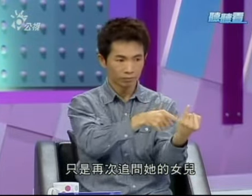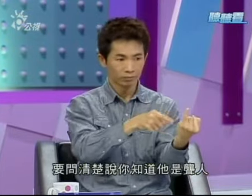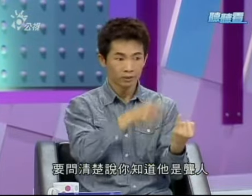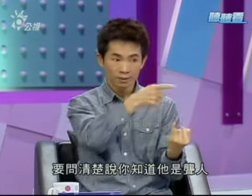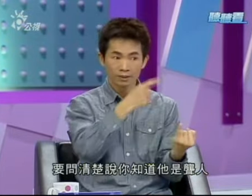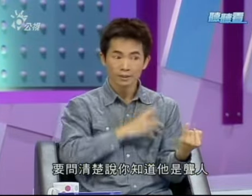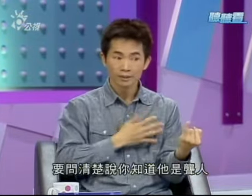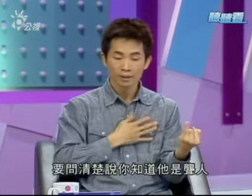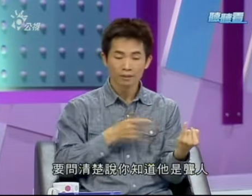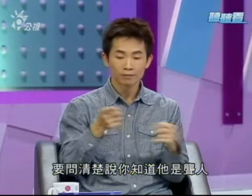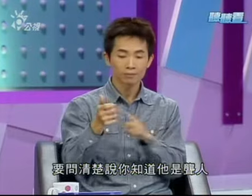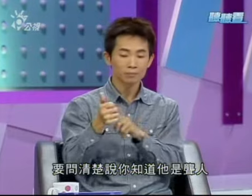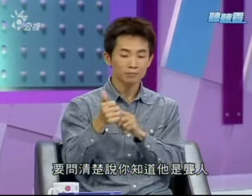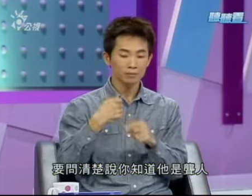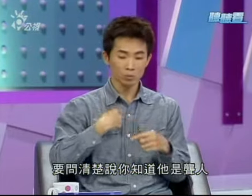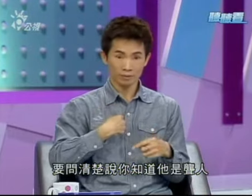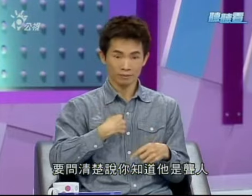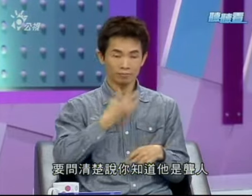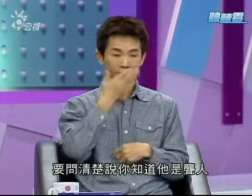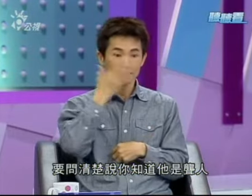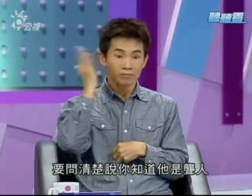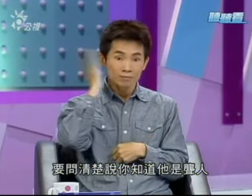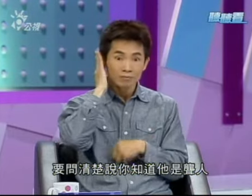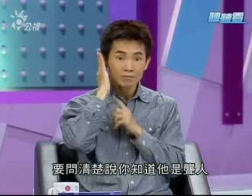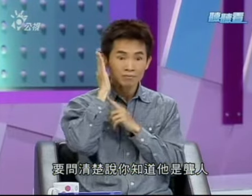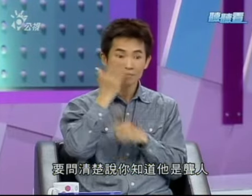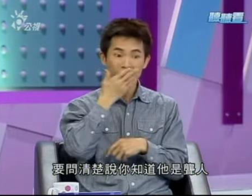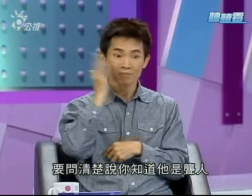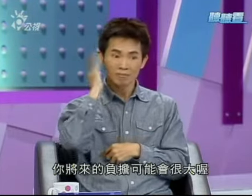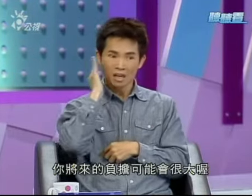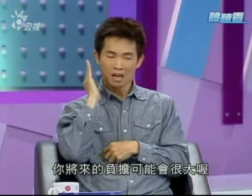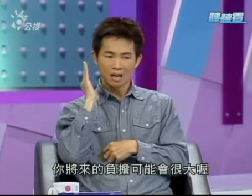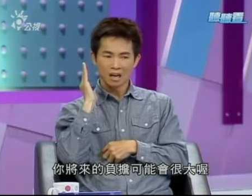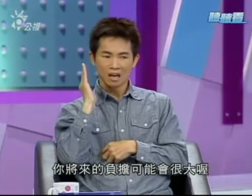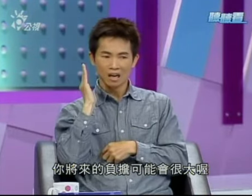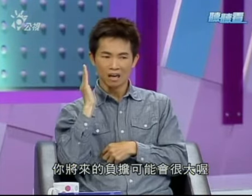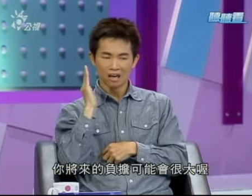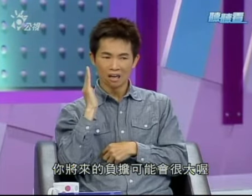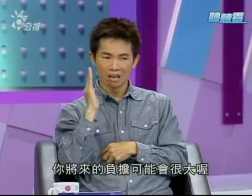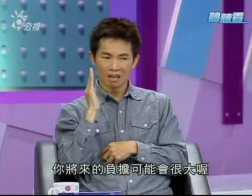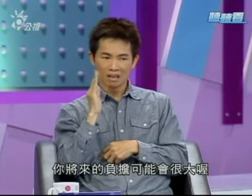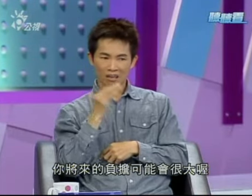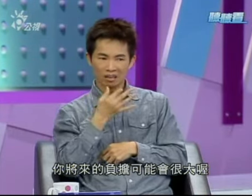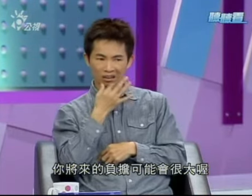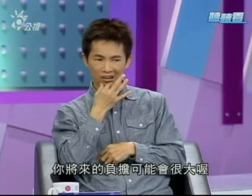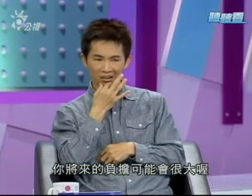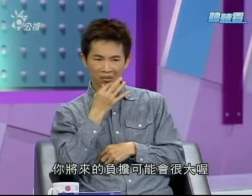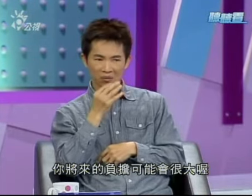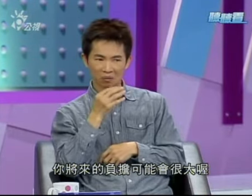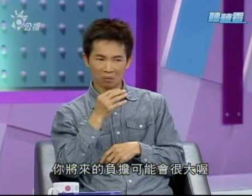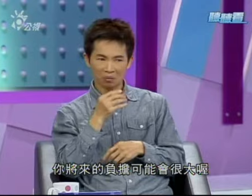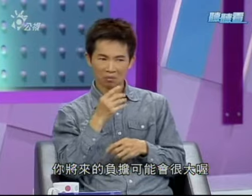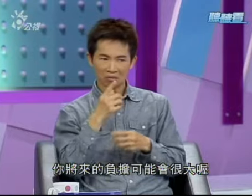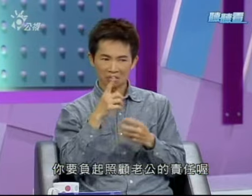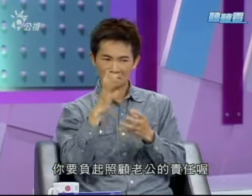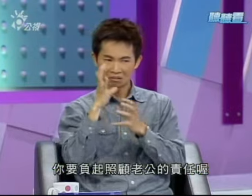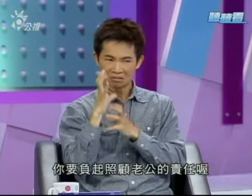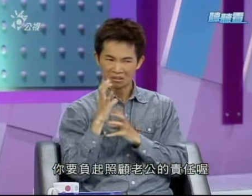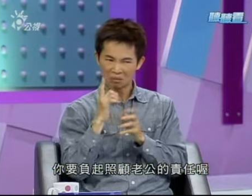问清楚说你知道他是龙人那你将来的负担可能会很大哦你要负